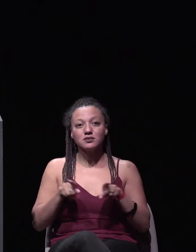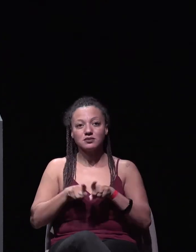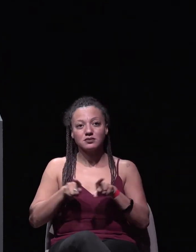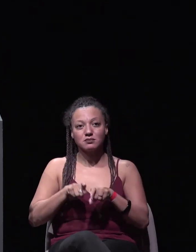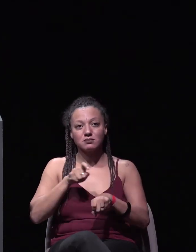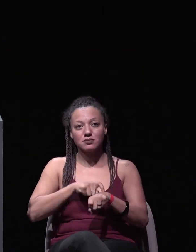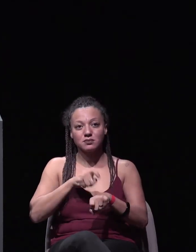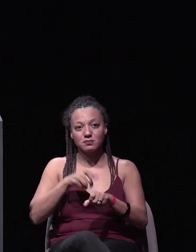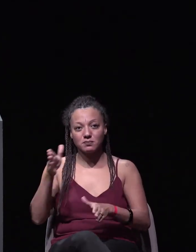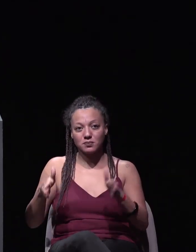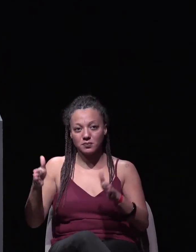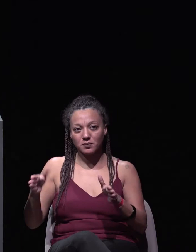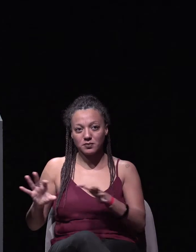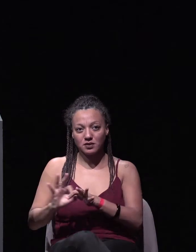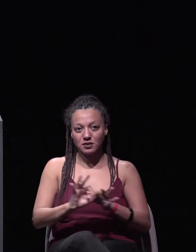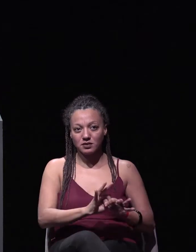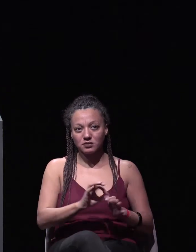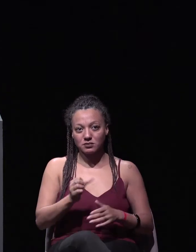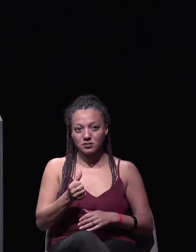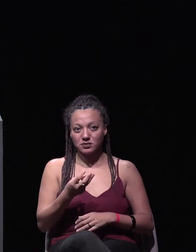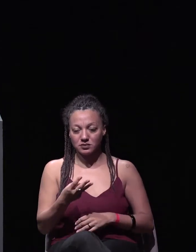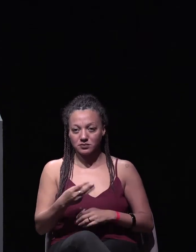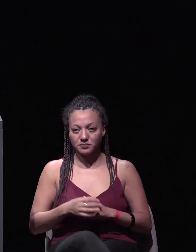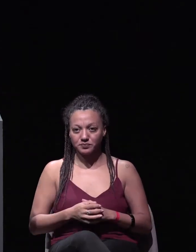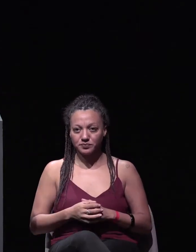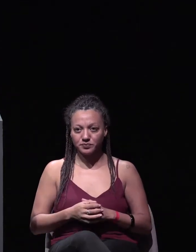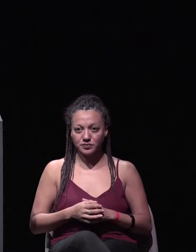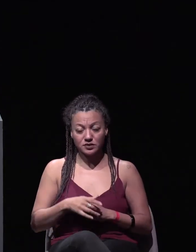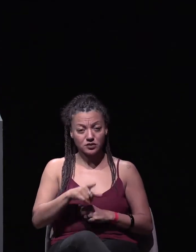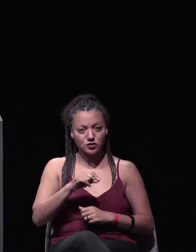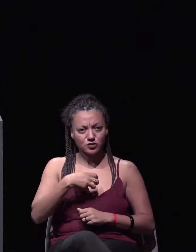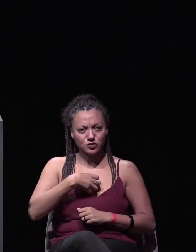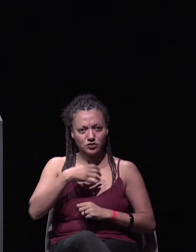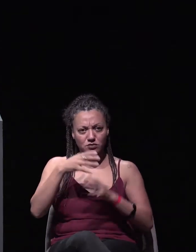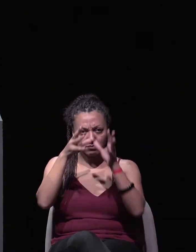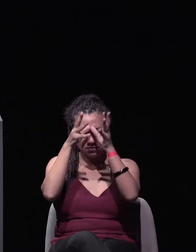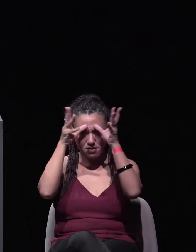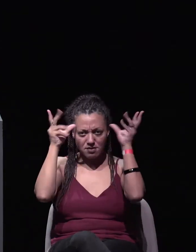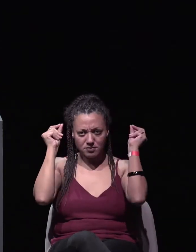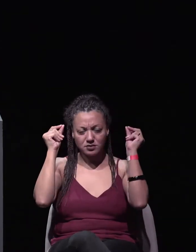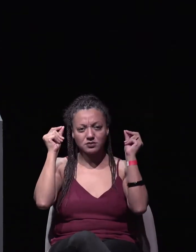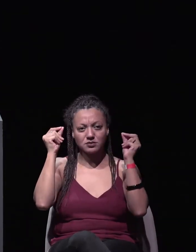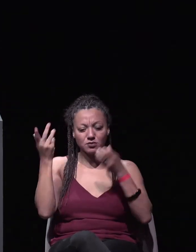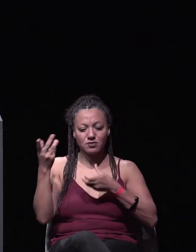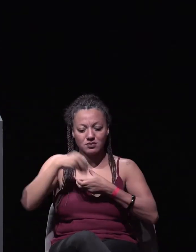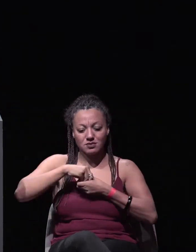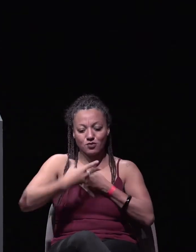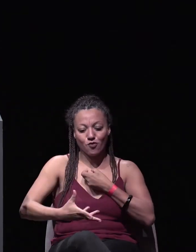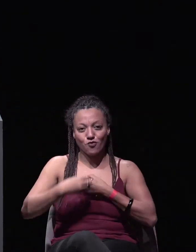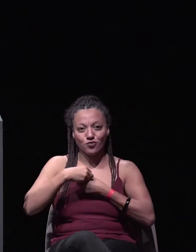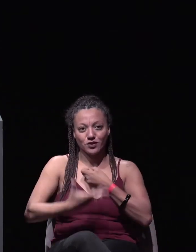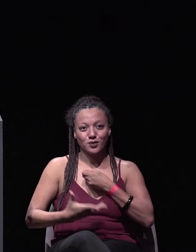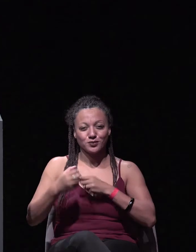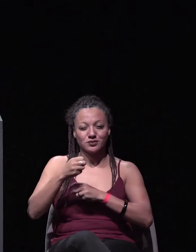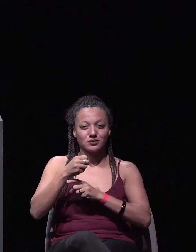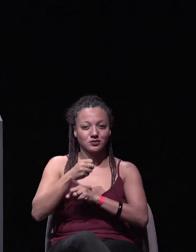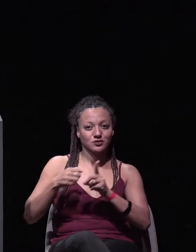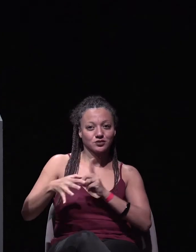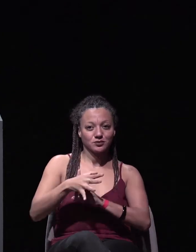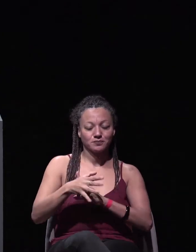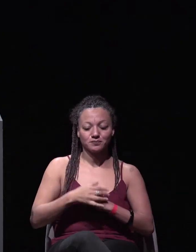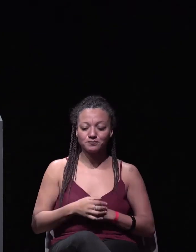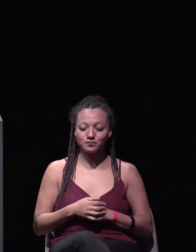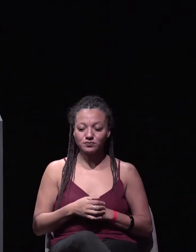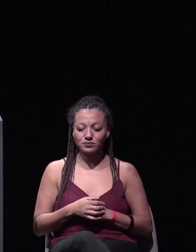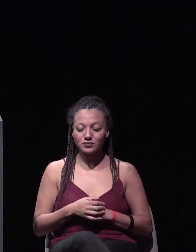né? Então, ele vai adotar a abstração e, na abstração, ele vai insuflar um conteúdo social. E, ao fazer isso, ele